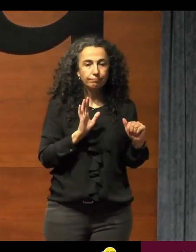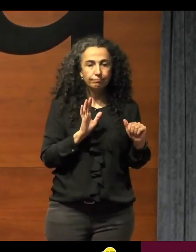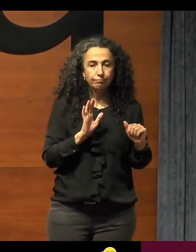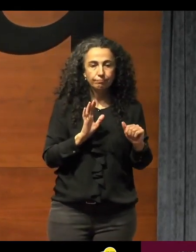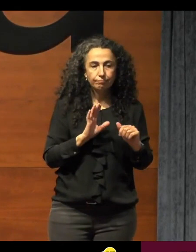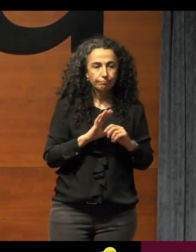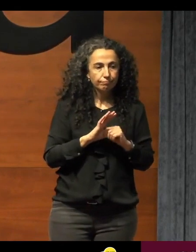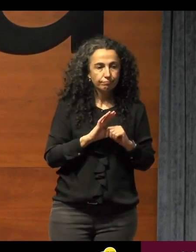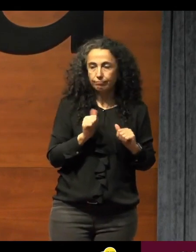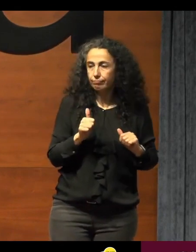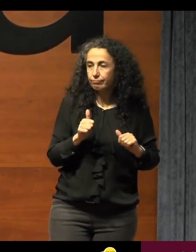Pasamos a la siguiente.